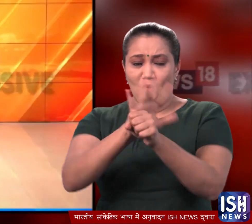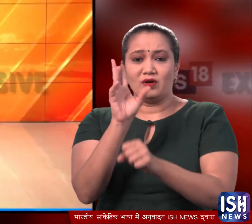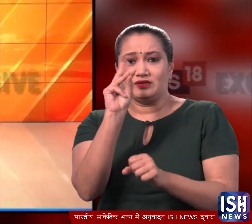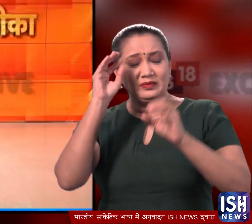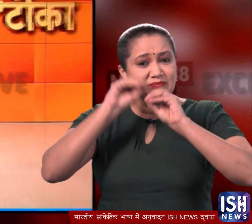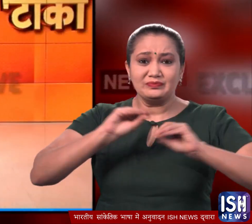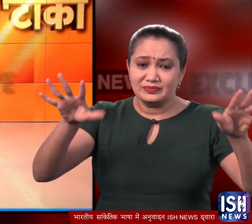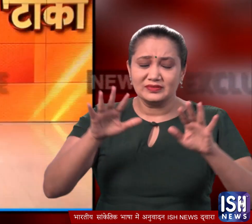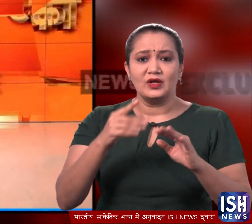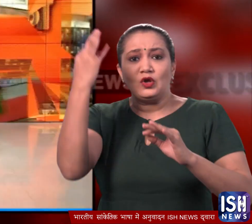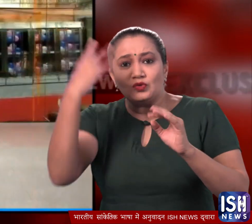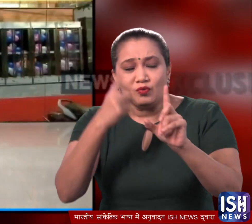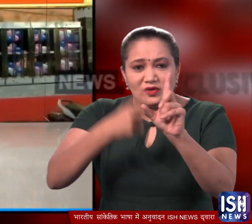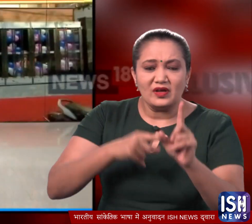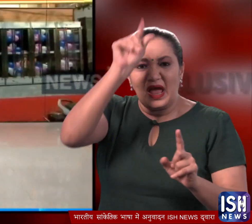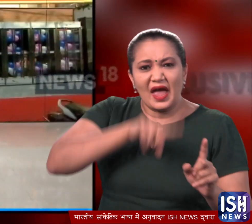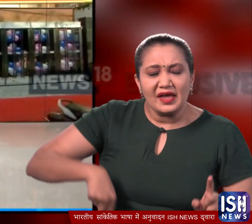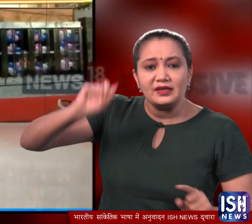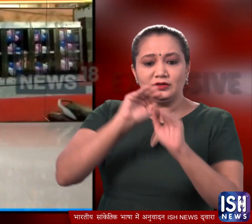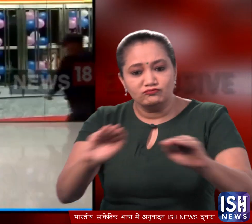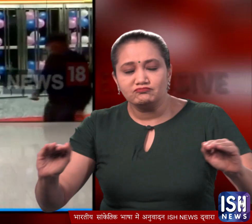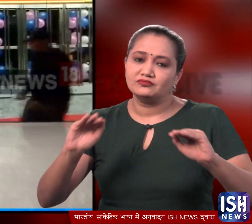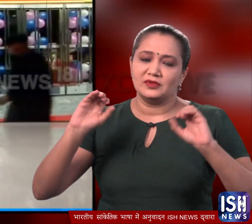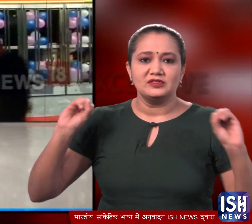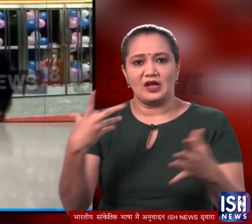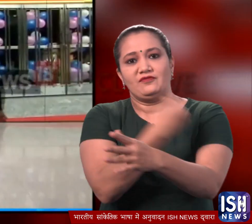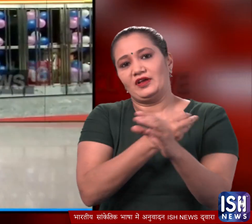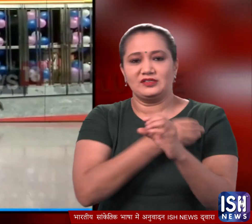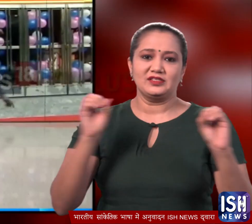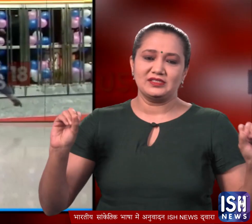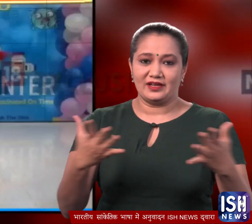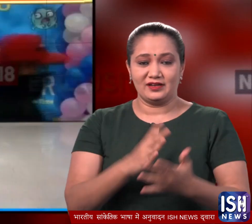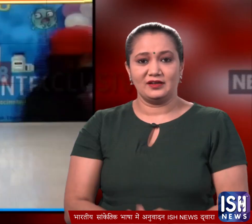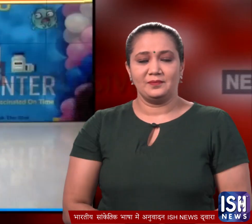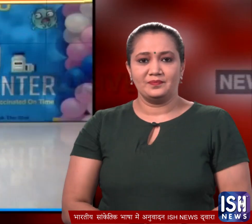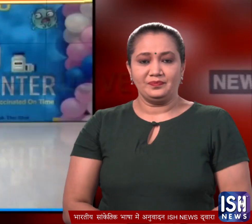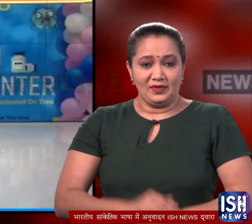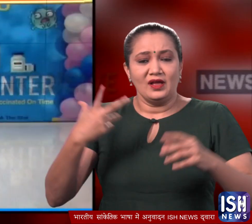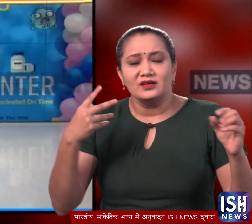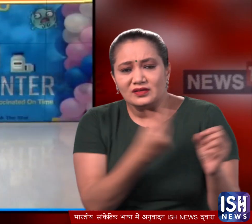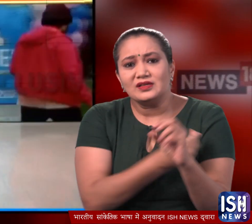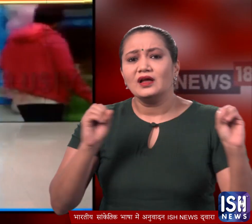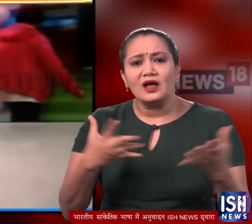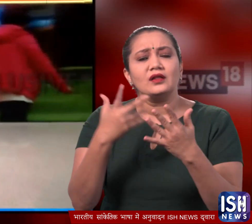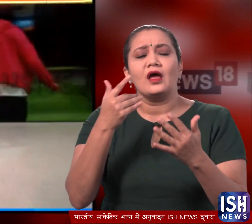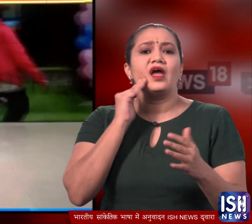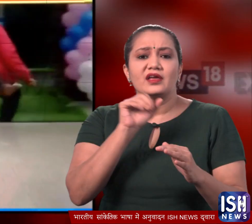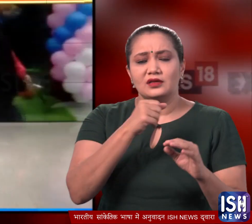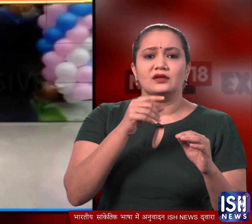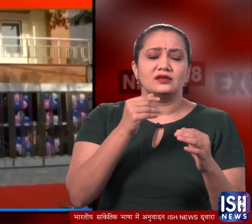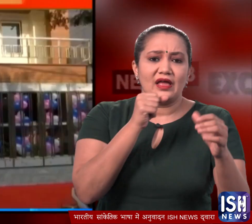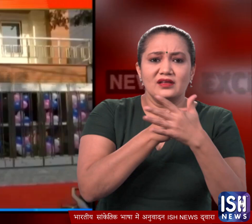में बच्चों के लिए वैक्सीनेशन अभियान की शुरुआत की गई। इस अभियान के तहत 15 से 18 साल के बच्चों को कोवैक्सीन लगाई जा रही है,